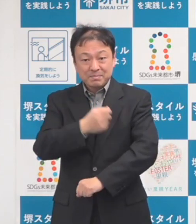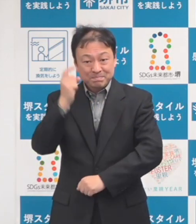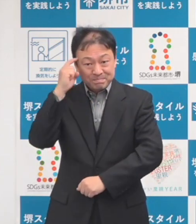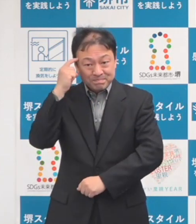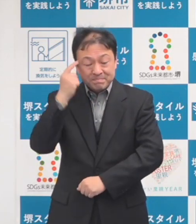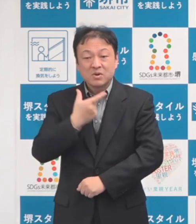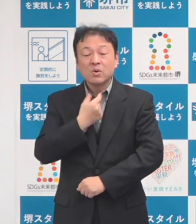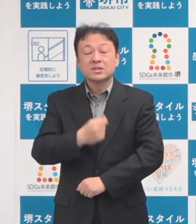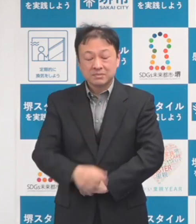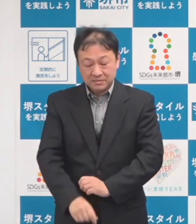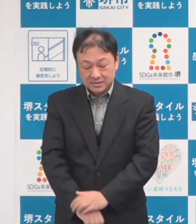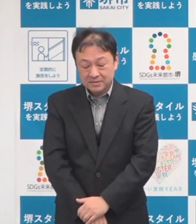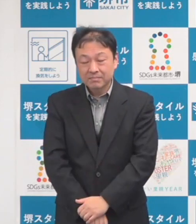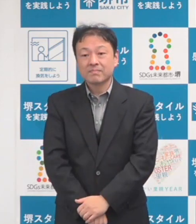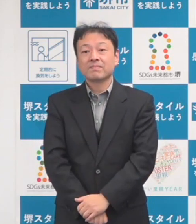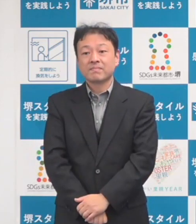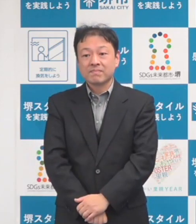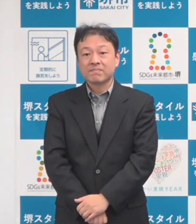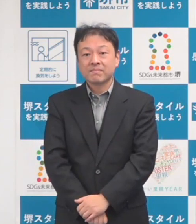ております。